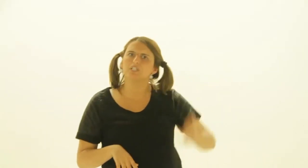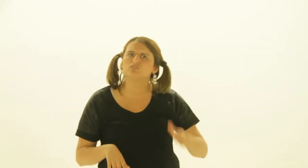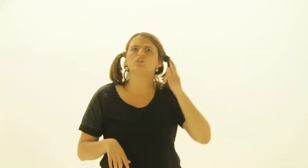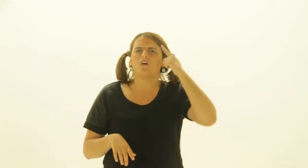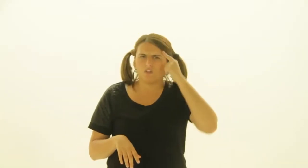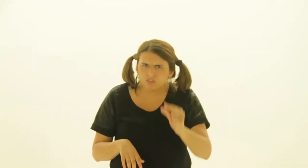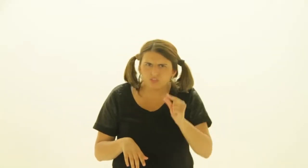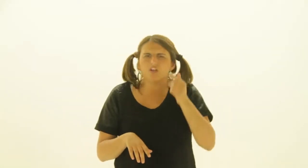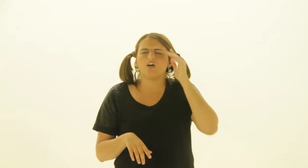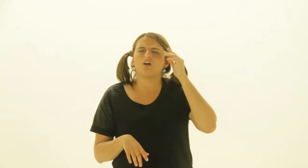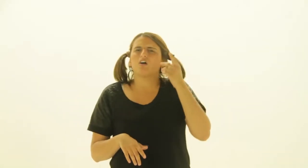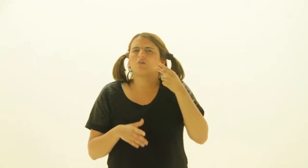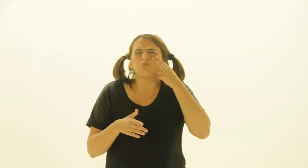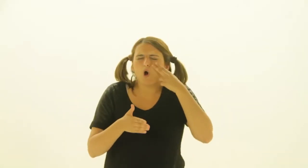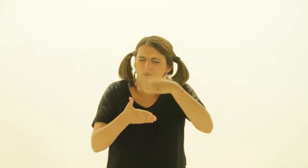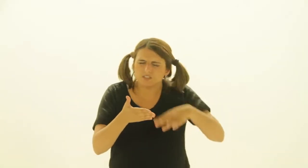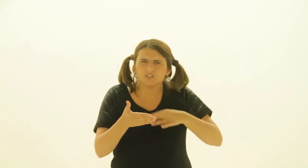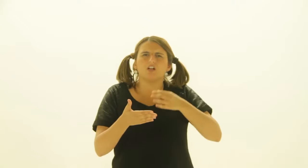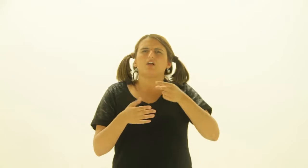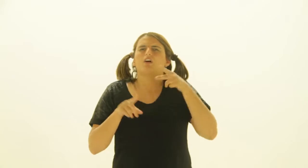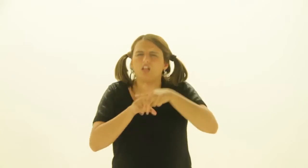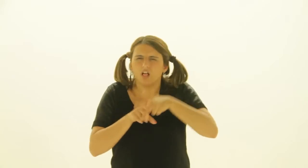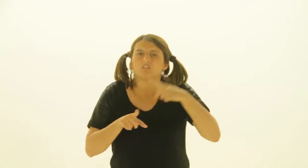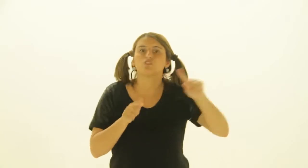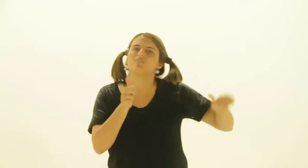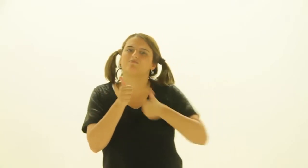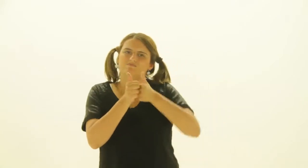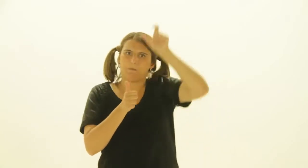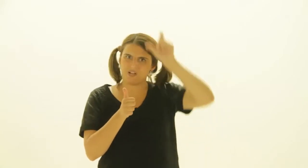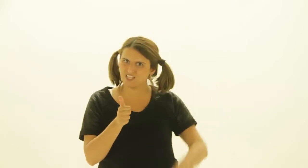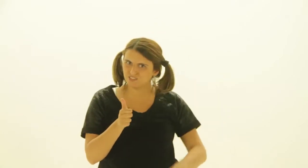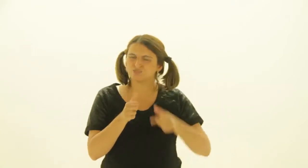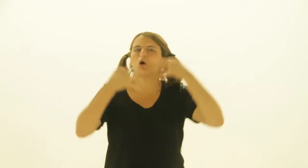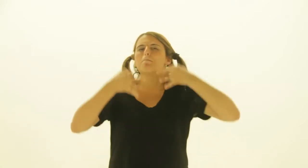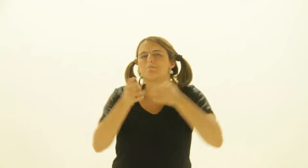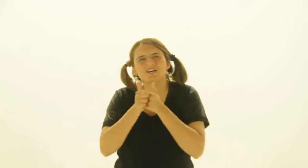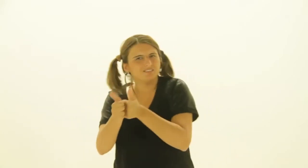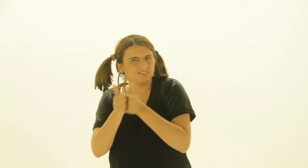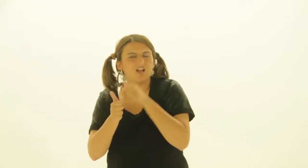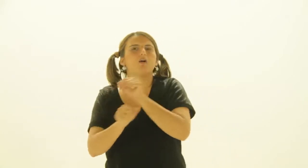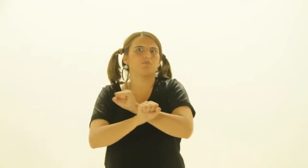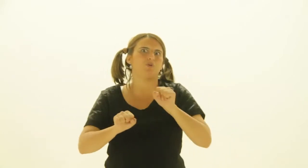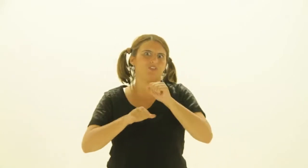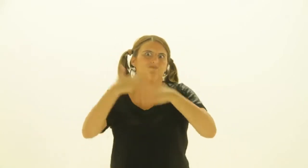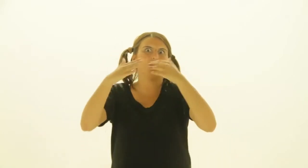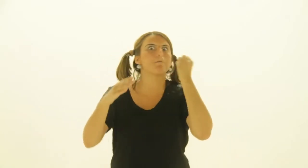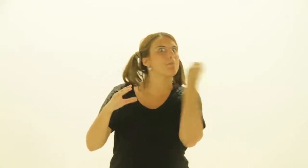leer o para aprender también necesitan un acompañante para poder desarrollarse, comunicarse y aprender más. Lo mismo que los niños